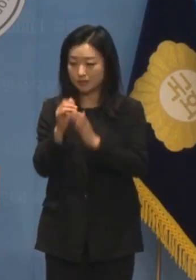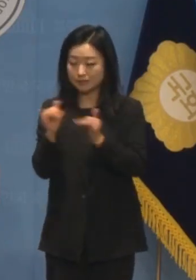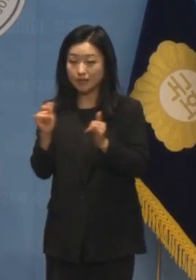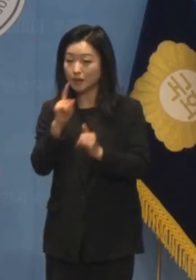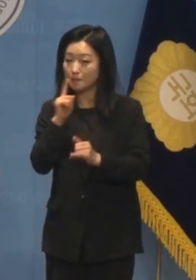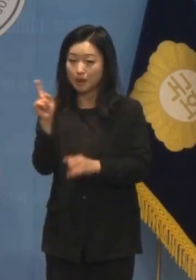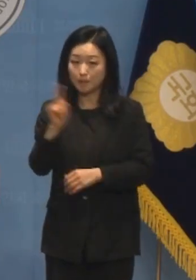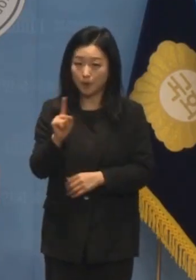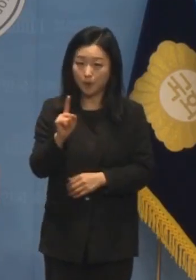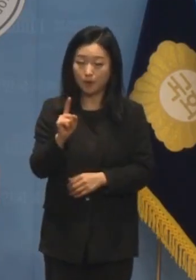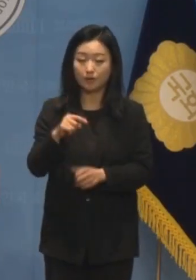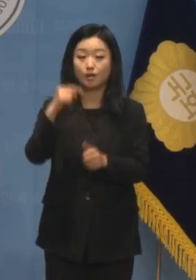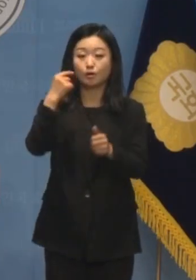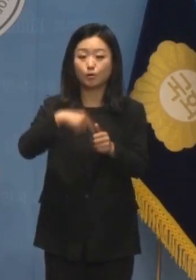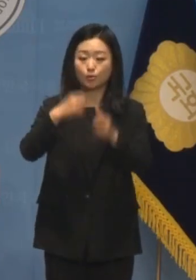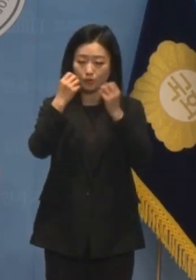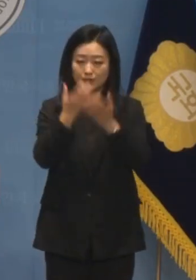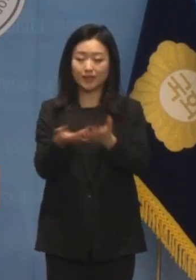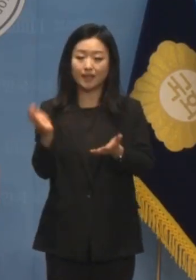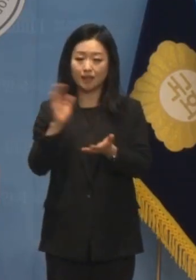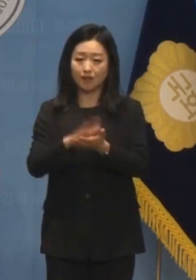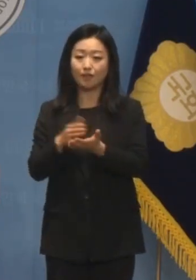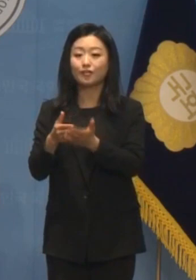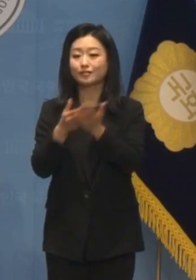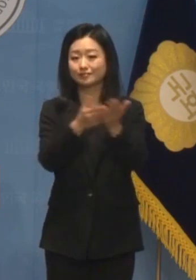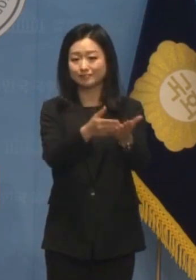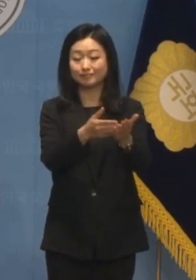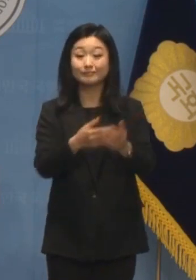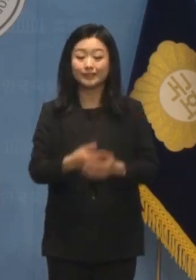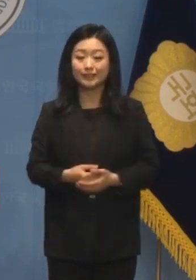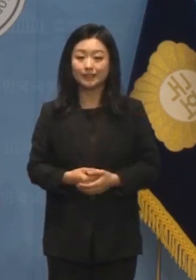메시지는 교육개혁입니다.